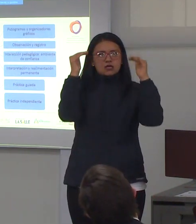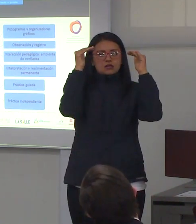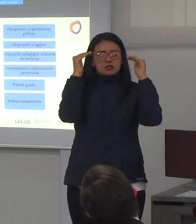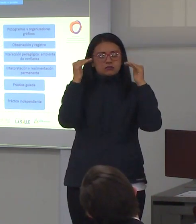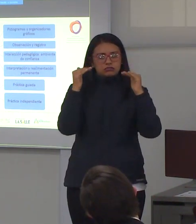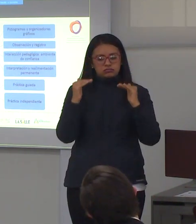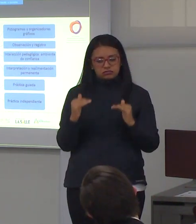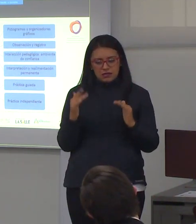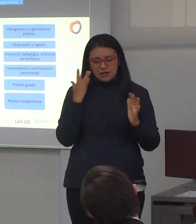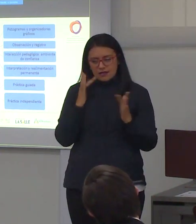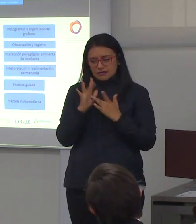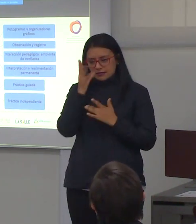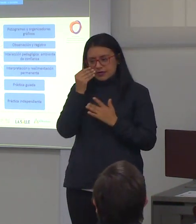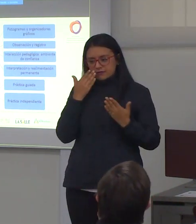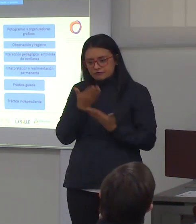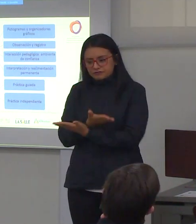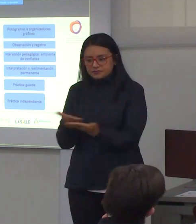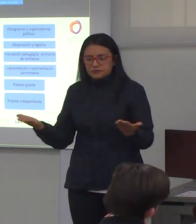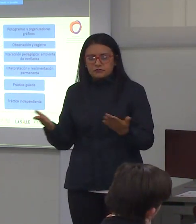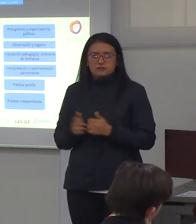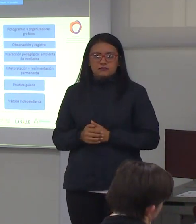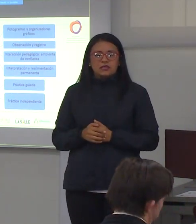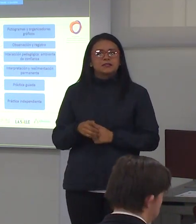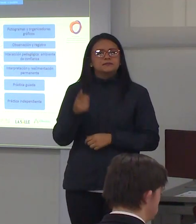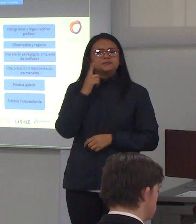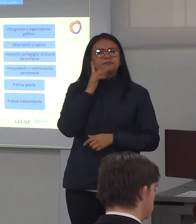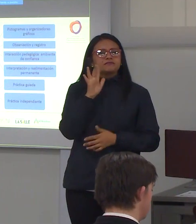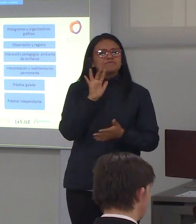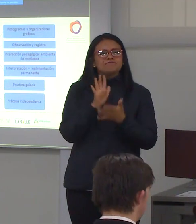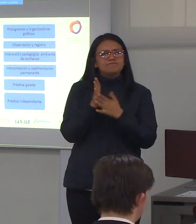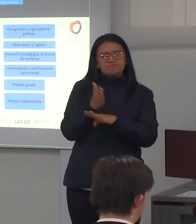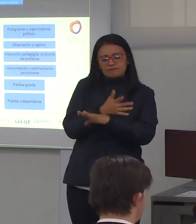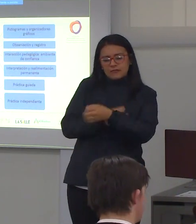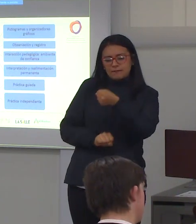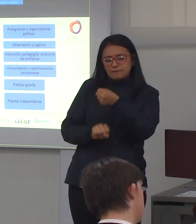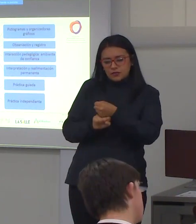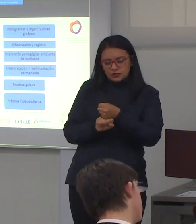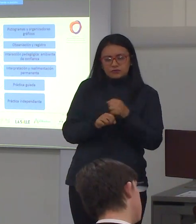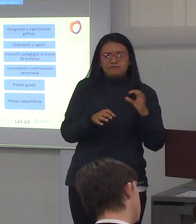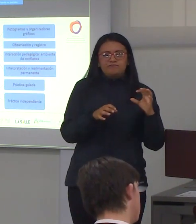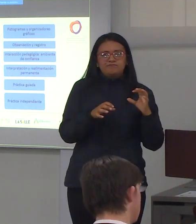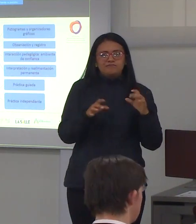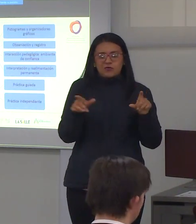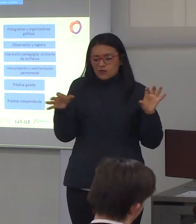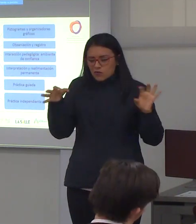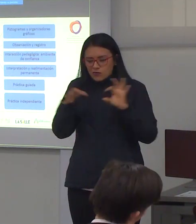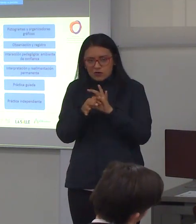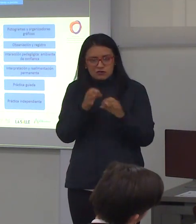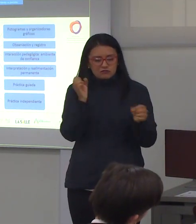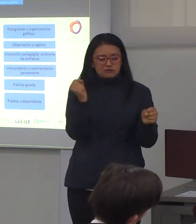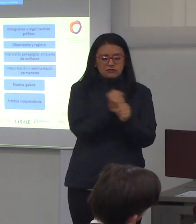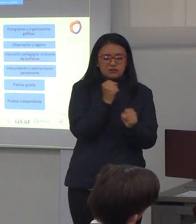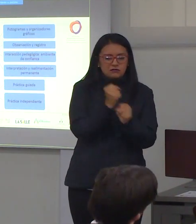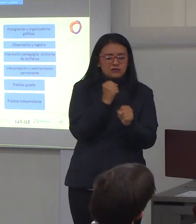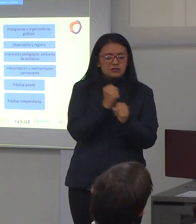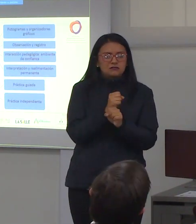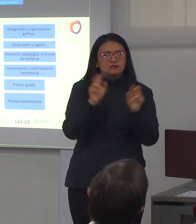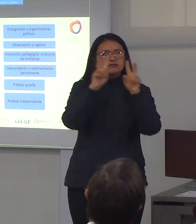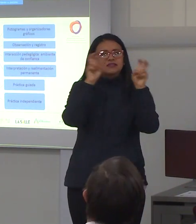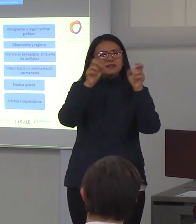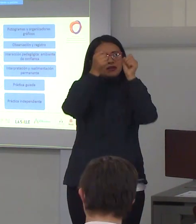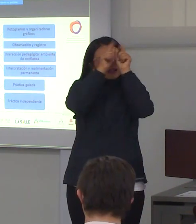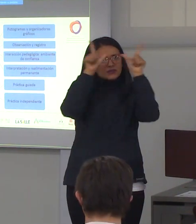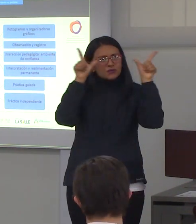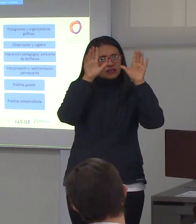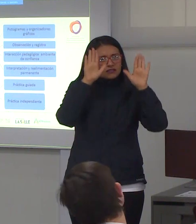eso que implicó que en un sistema de apoyo fue necesario paralelo trabajar con los chicos en lo que tenía que ver con esos